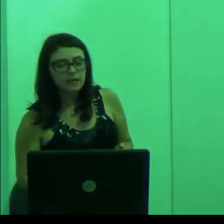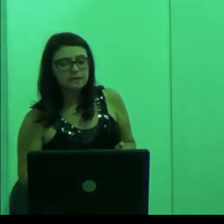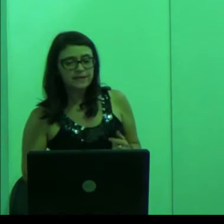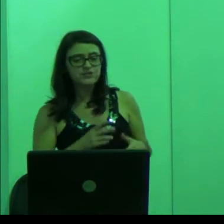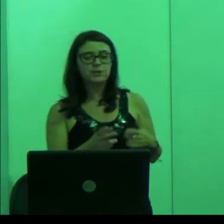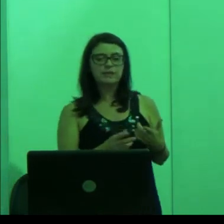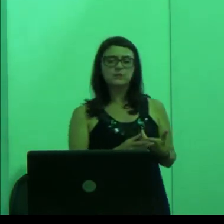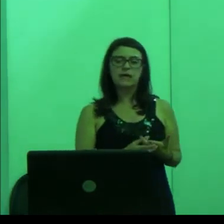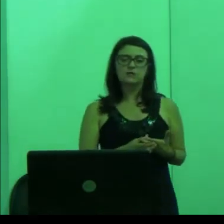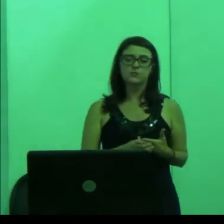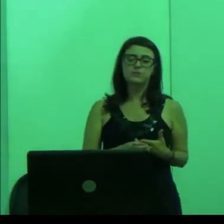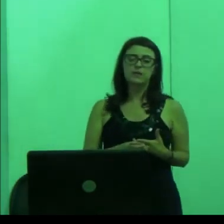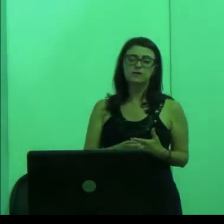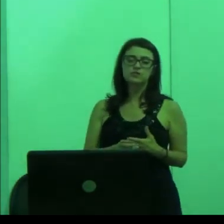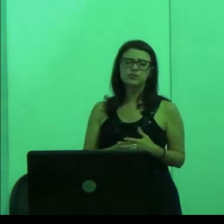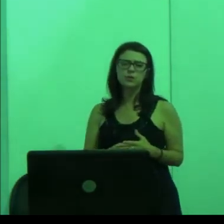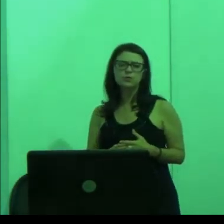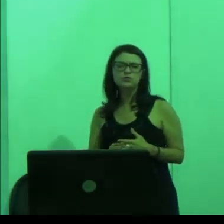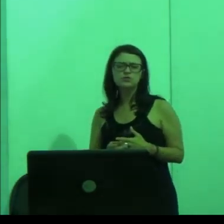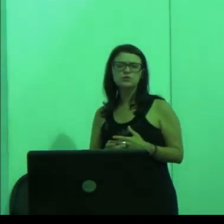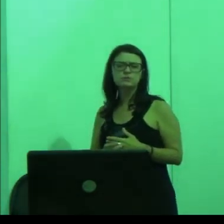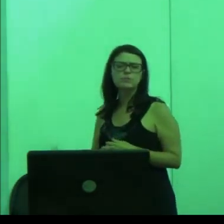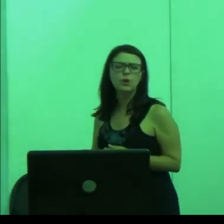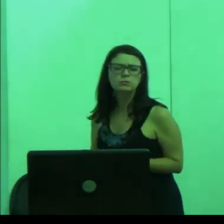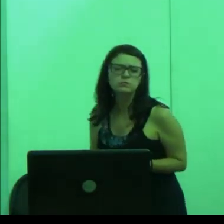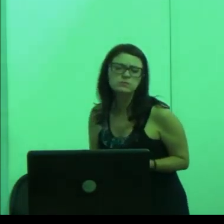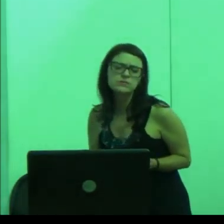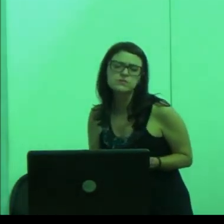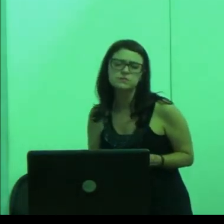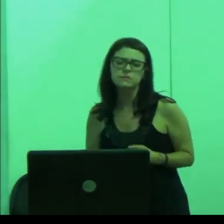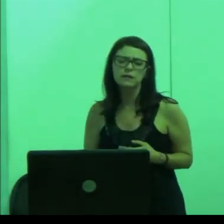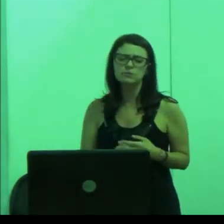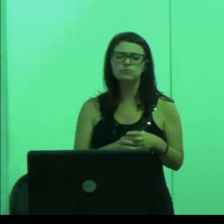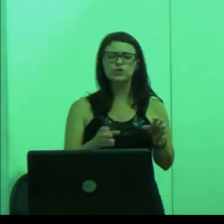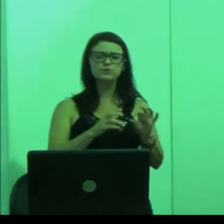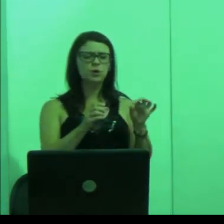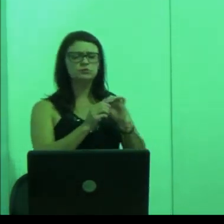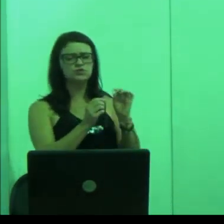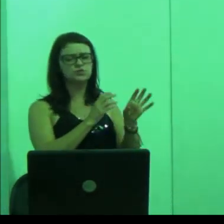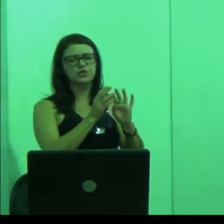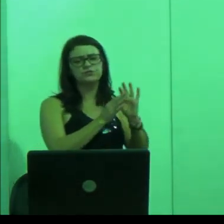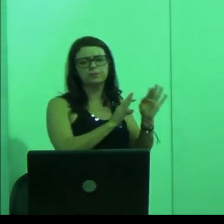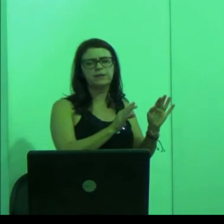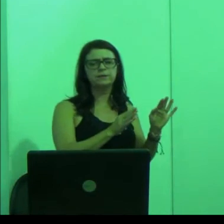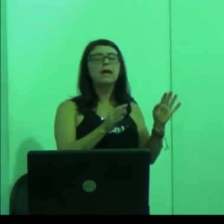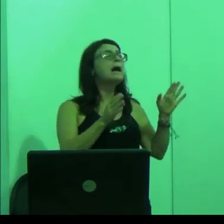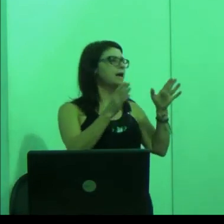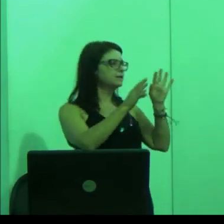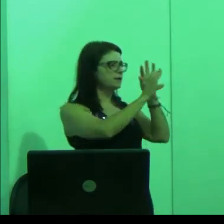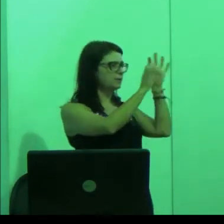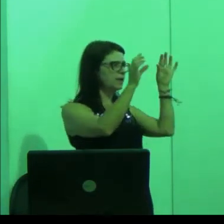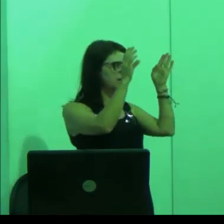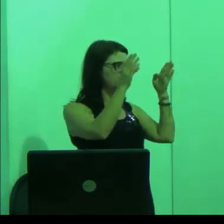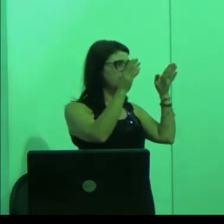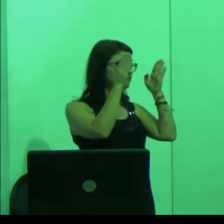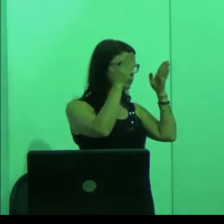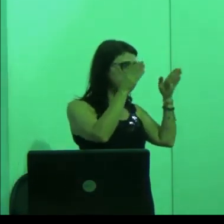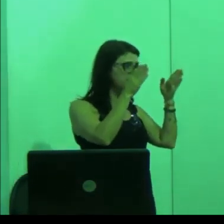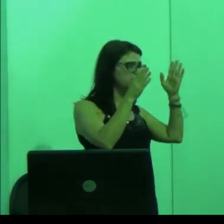resolvida. Daí tinha mais um caso, tinha um uso de pontos, né, um, dois pontos de um jeito também, ah, que era uma palavra, pequena, tinha